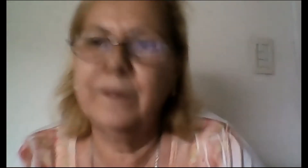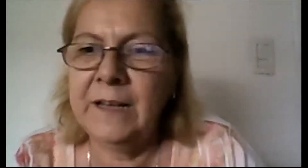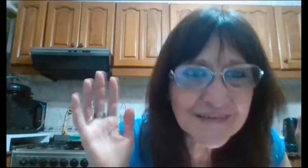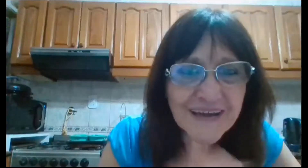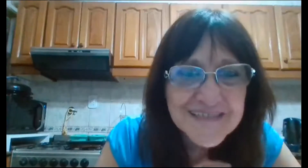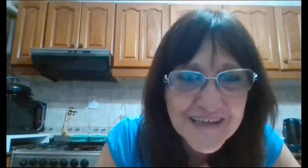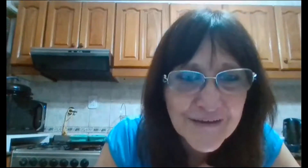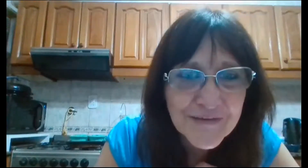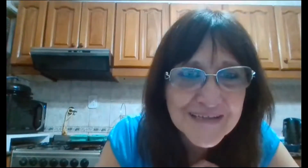Las voy a extrañar, chicas.